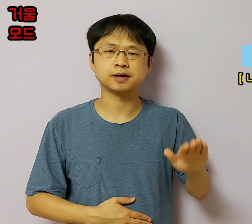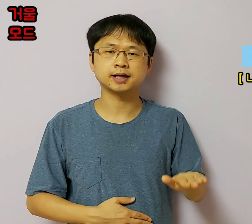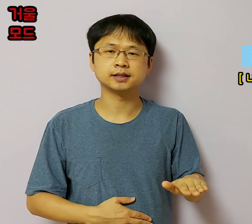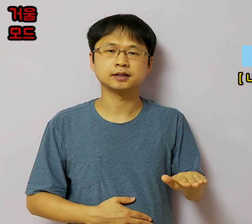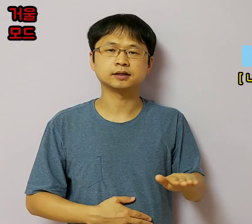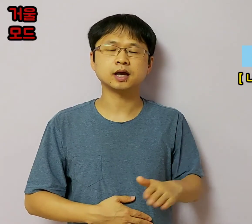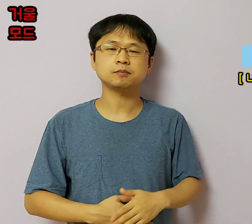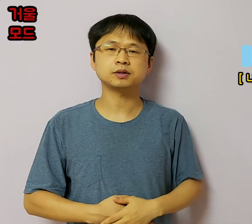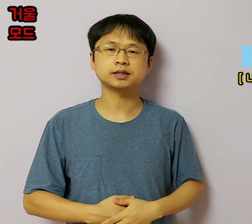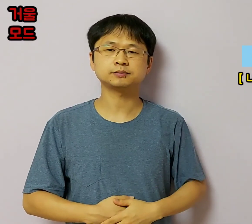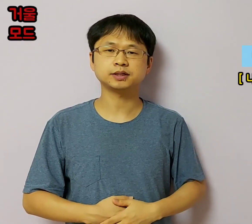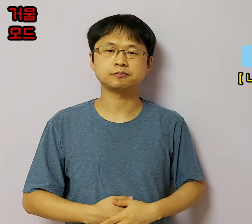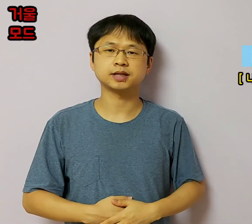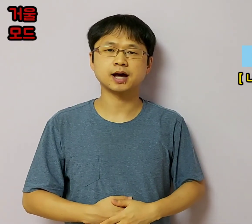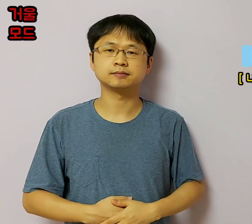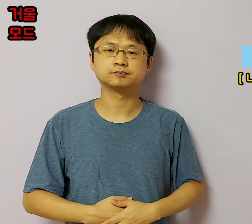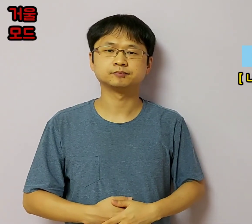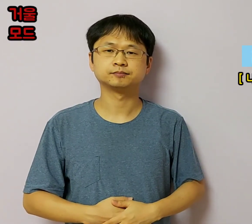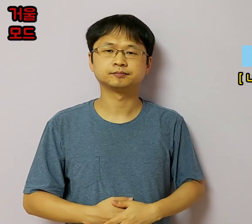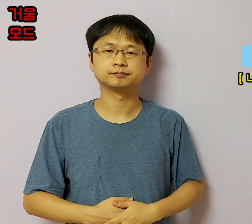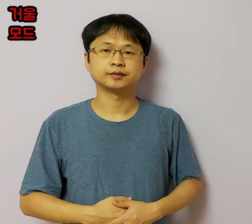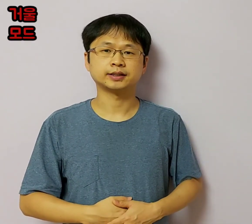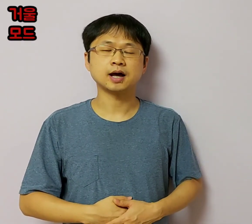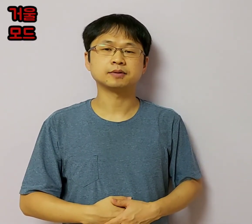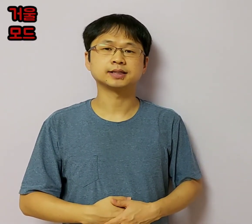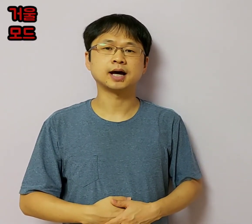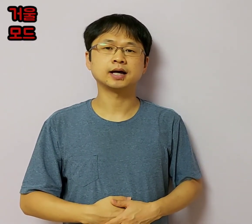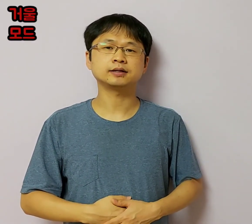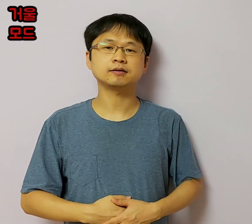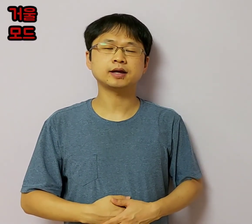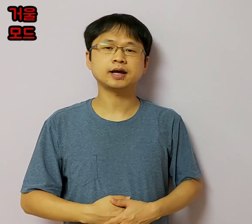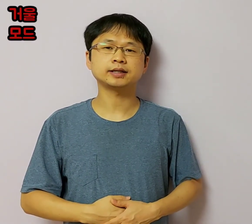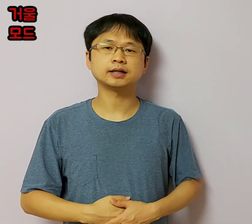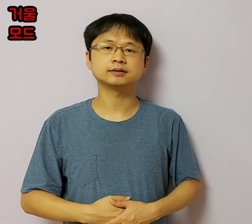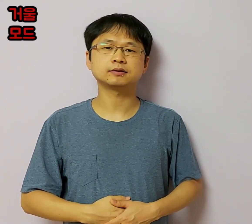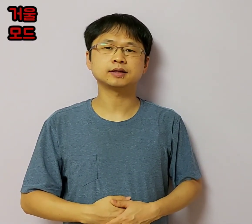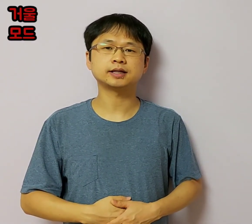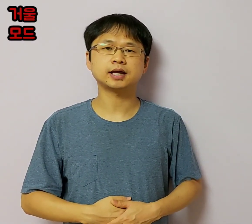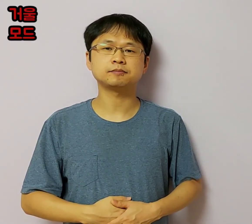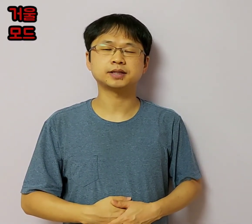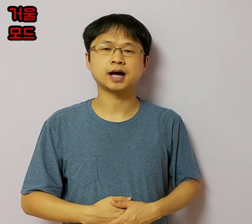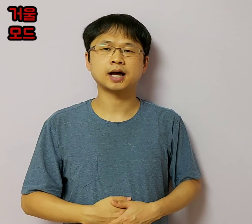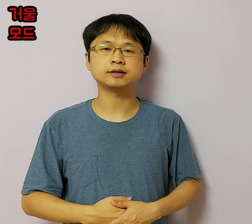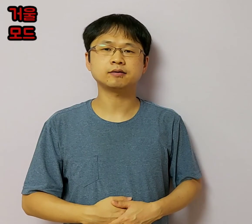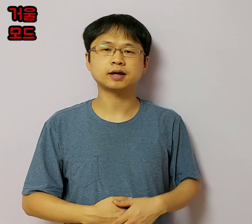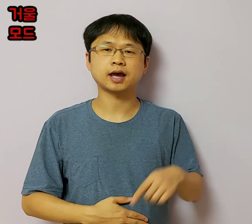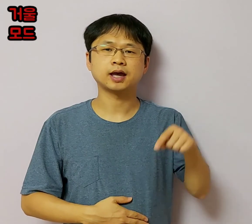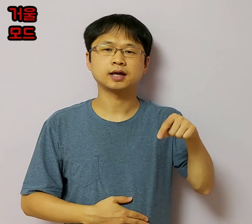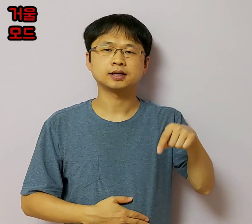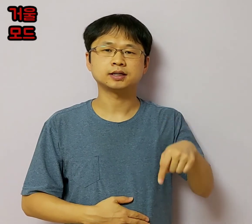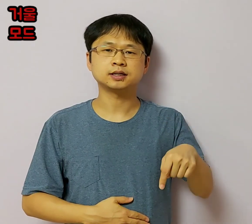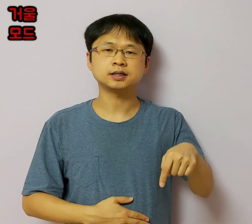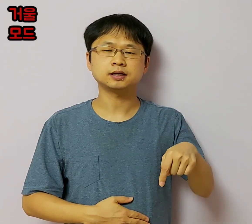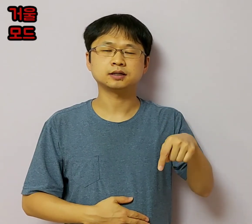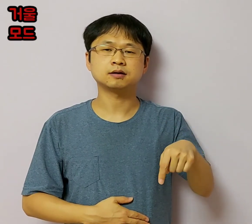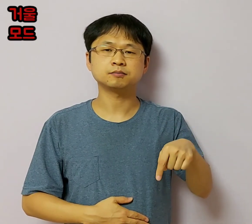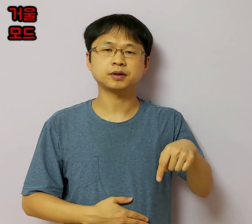그리워하겠지만 이렇게 표현하시면 됩니다. 네, 다음 가사 이렇게 나는 떠나네입니다. 이렇게 이거